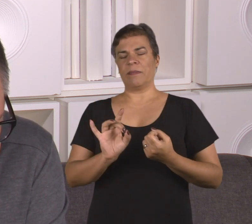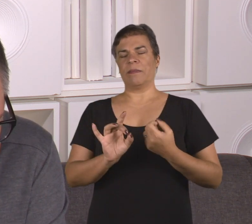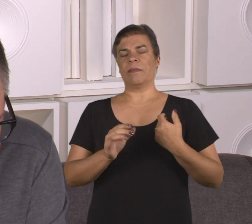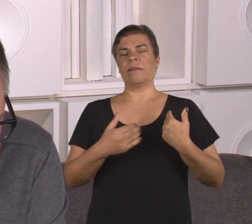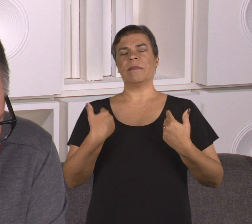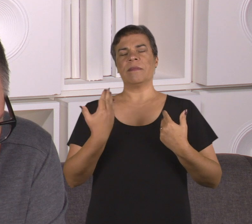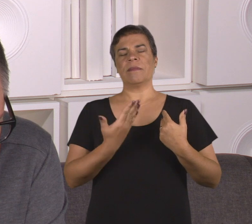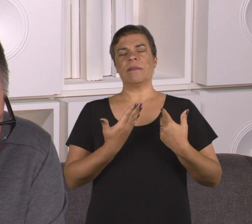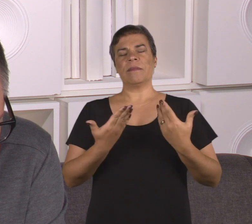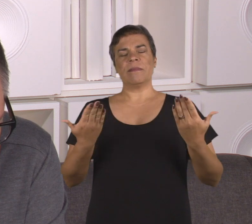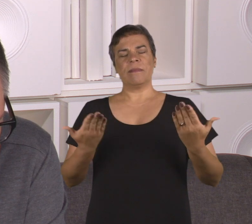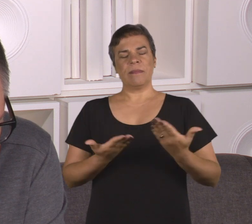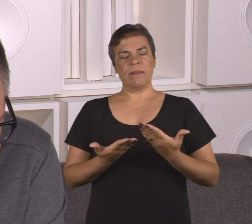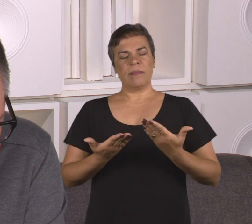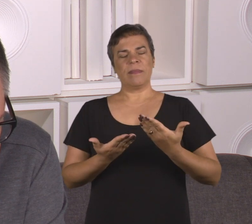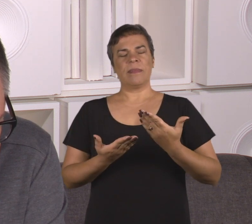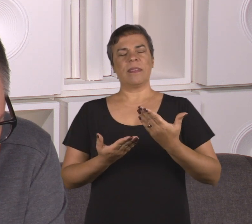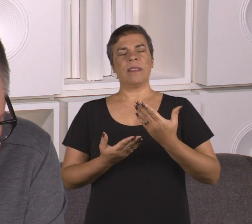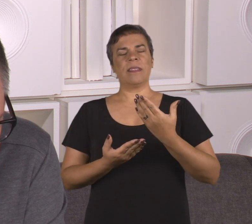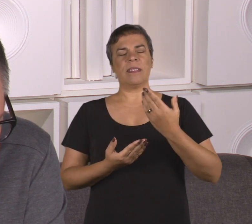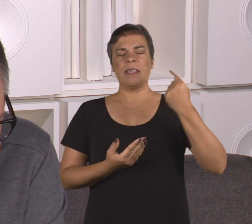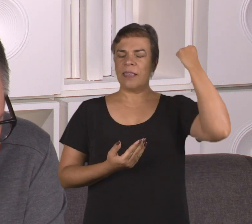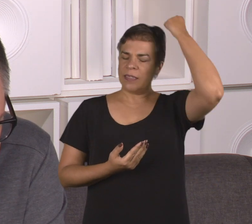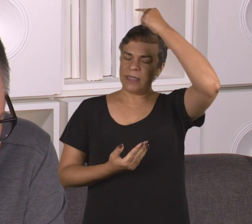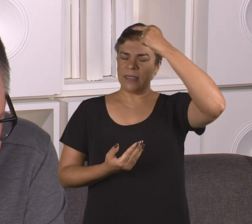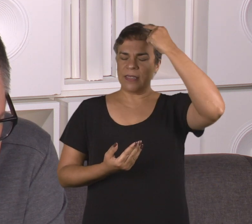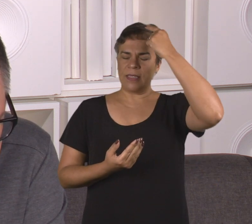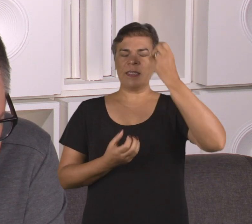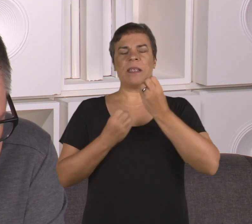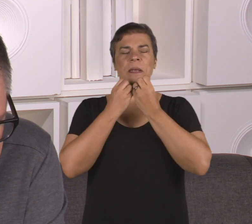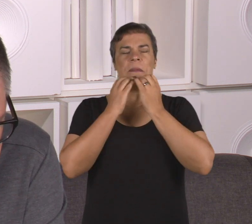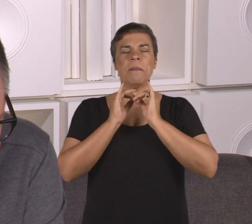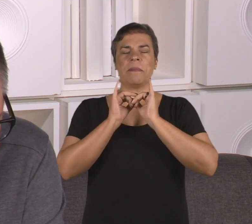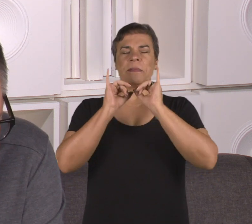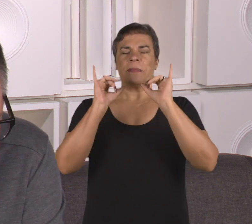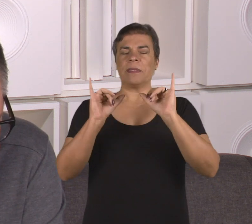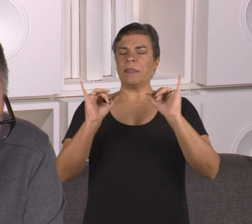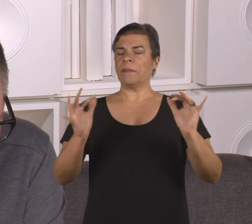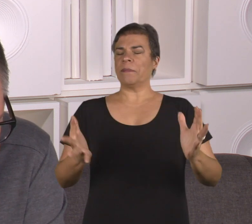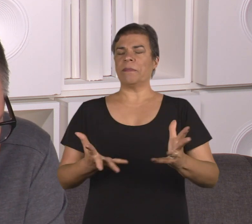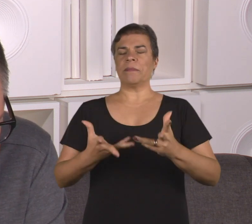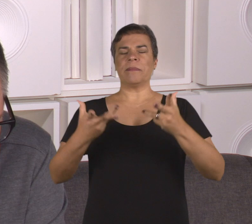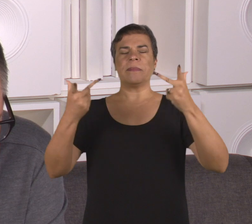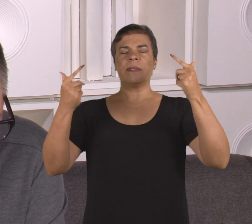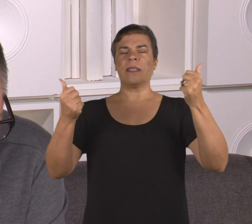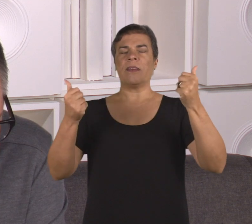nesta santa, bendita e maravilhosa roda de conversa que é